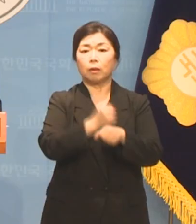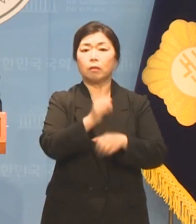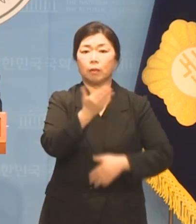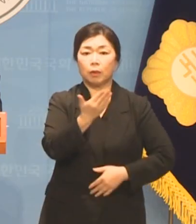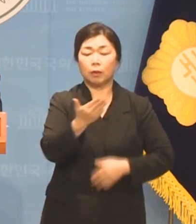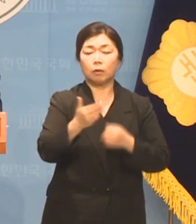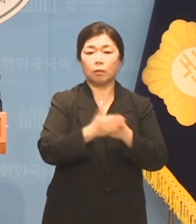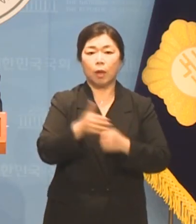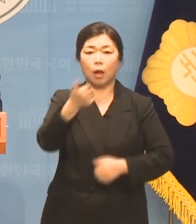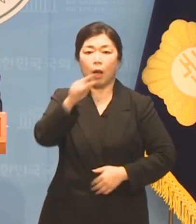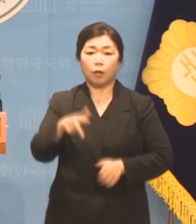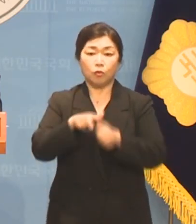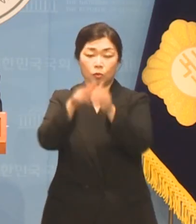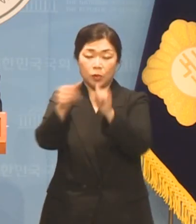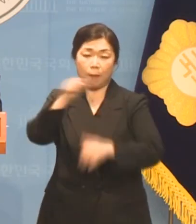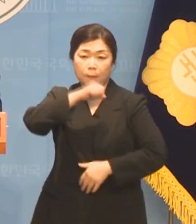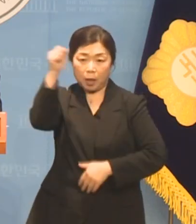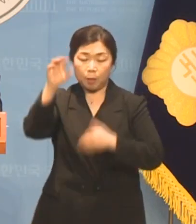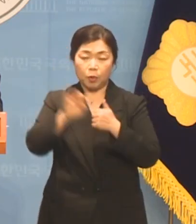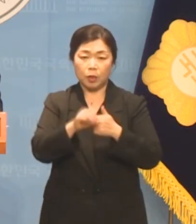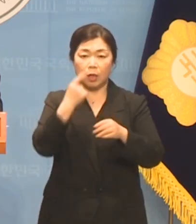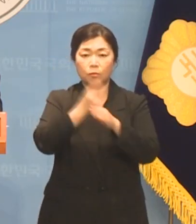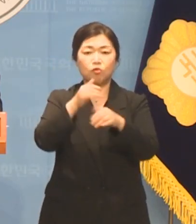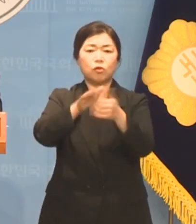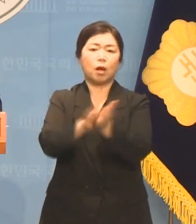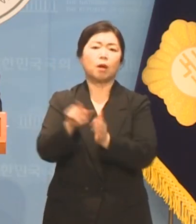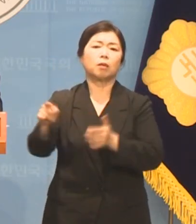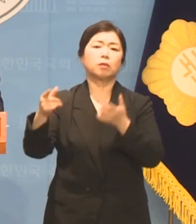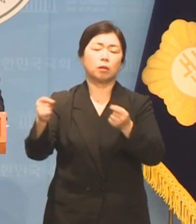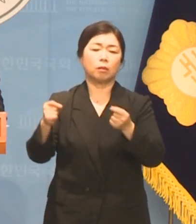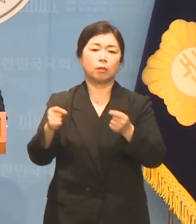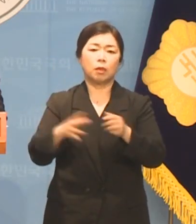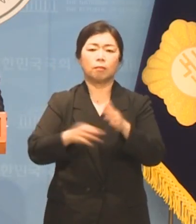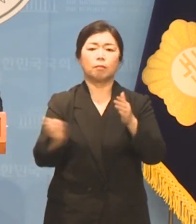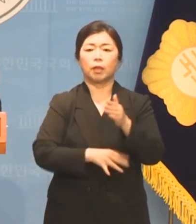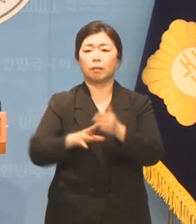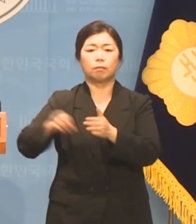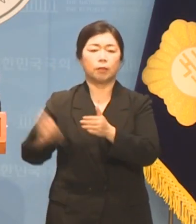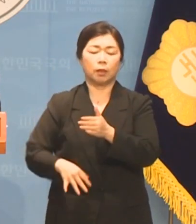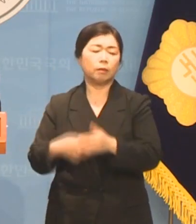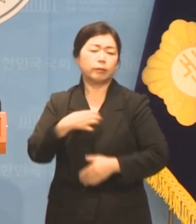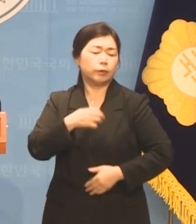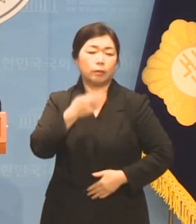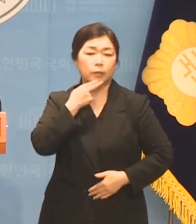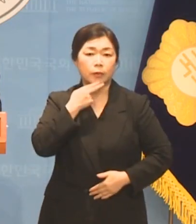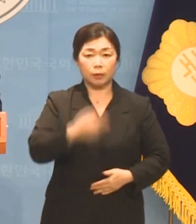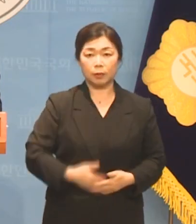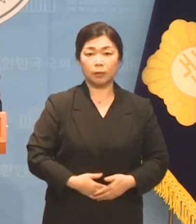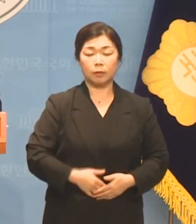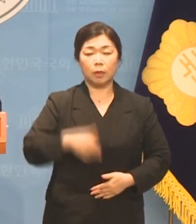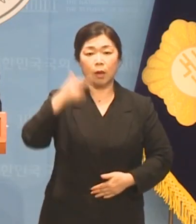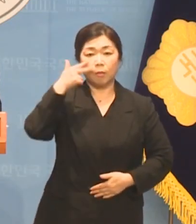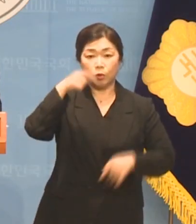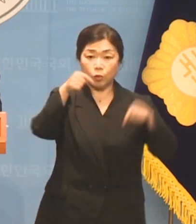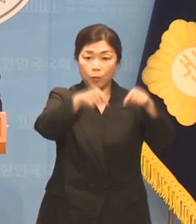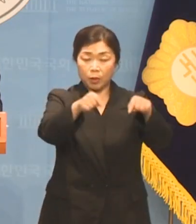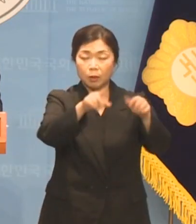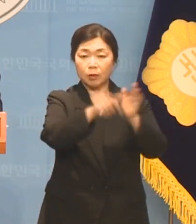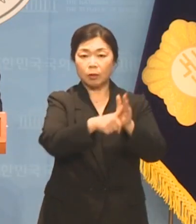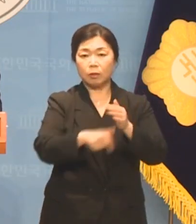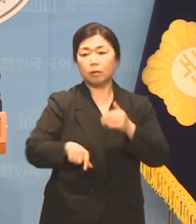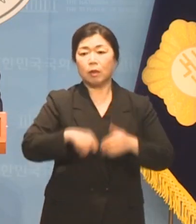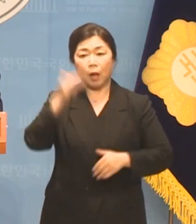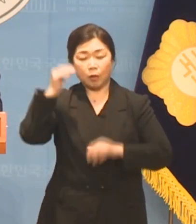민주당 정부 시절과 같은 코리아 패싱은 걱정할 필요가 없습니다. 미북 협상은 우리의 지지와